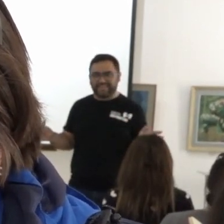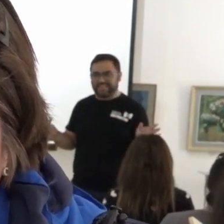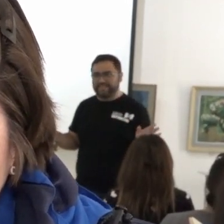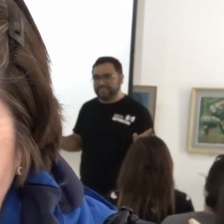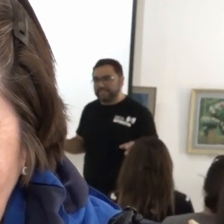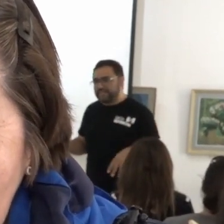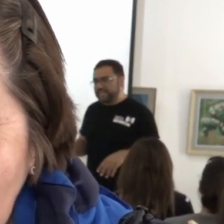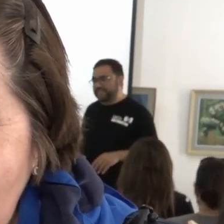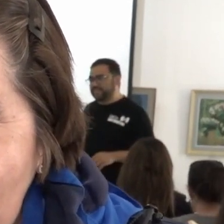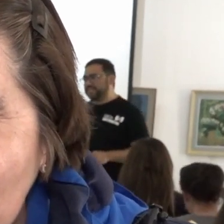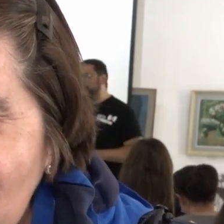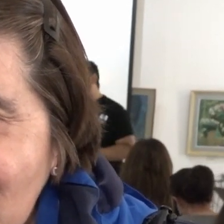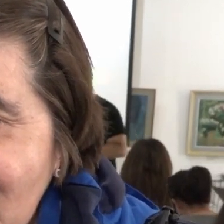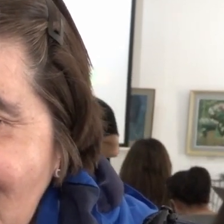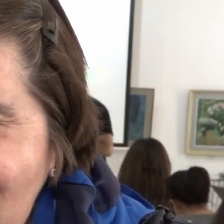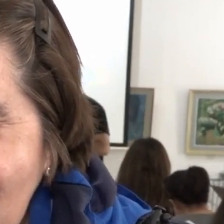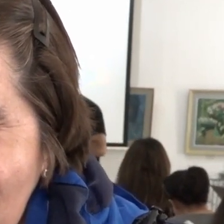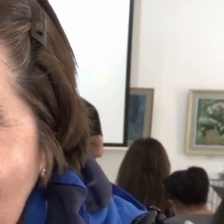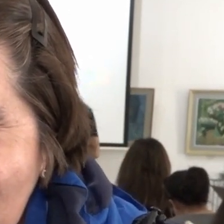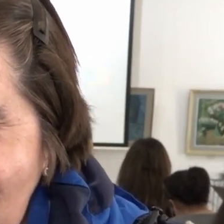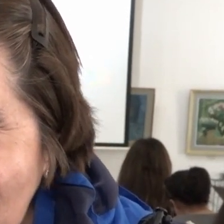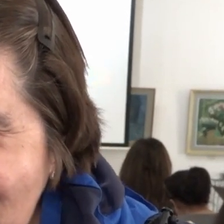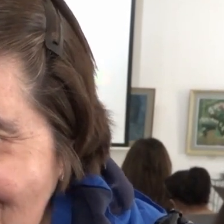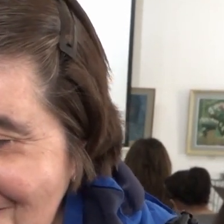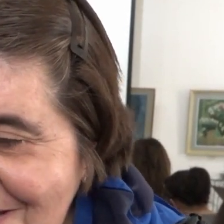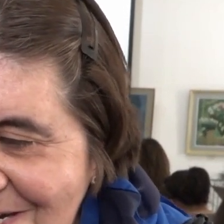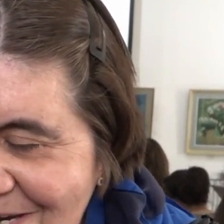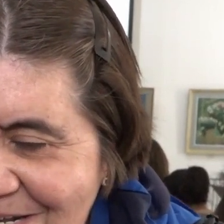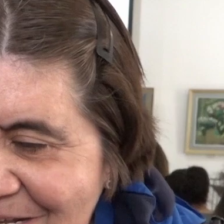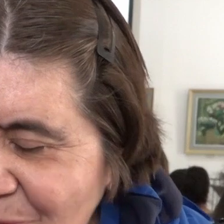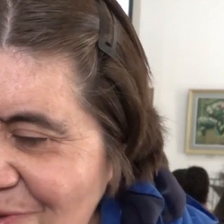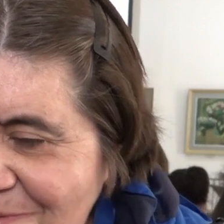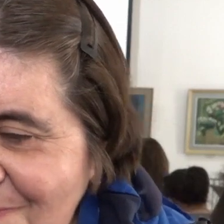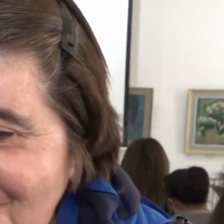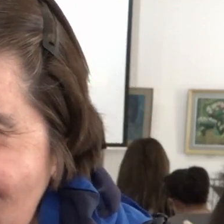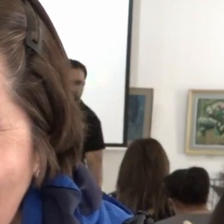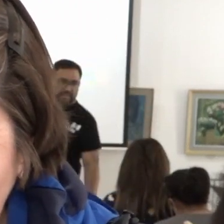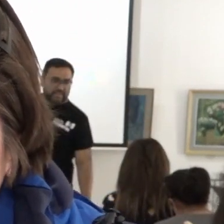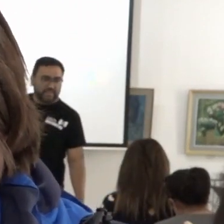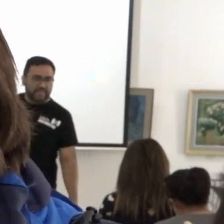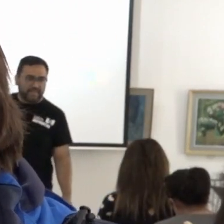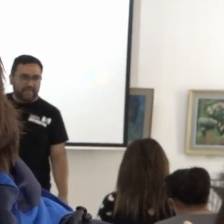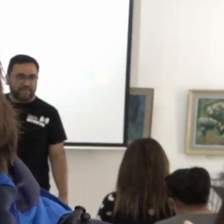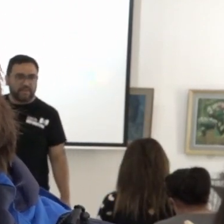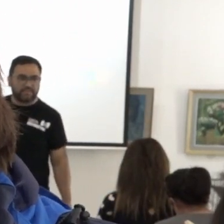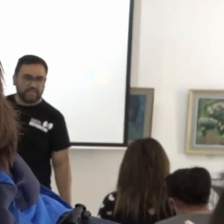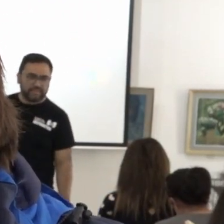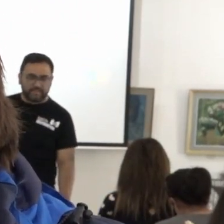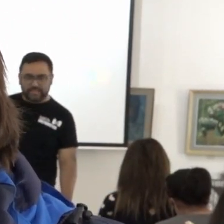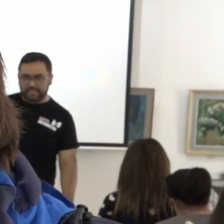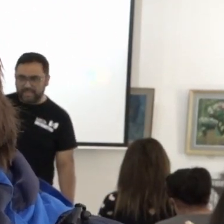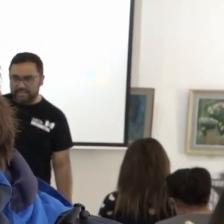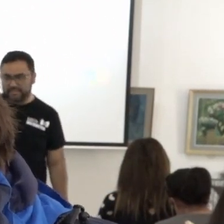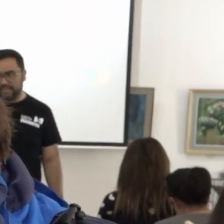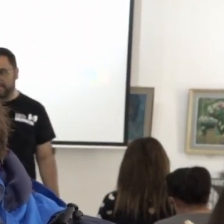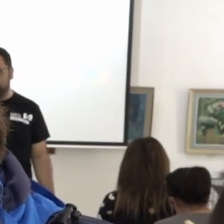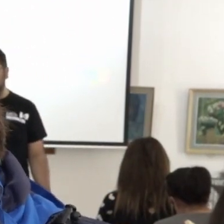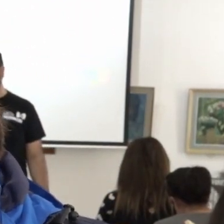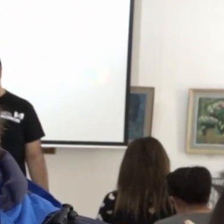horas pero era para que los niños dejarles ahí la inquietud para que se sigan preparando después el año pasado Fueron cuatro